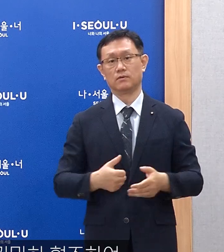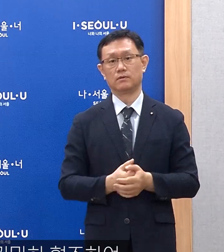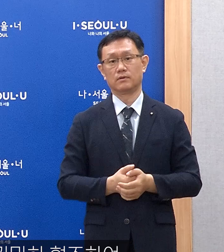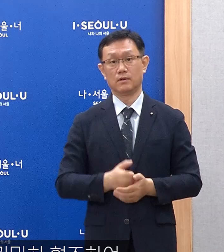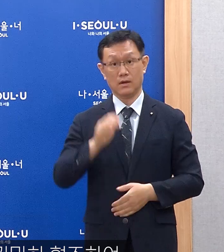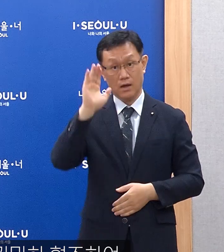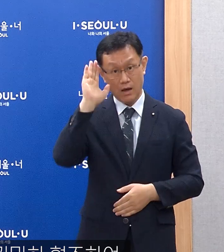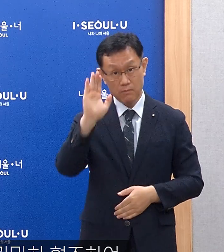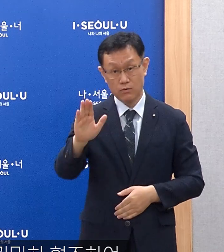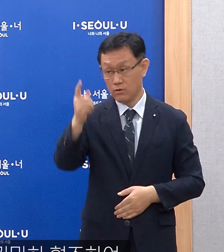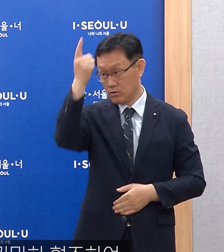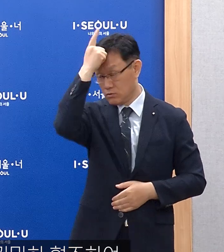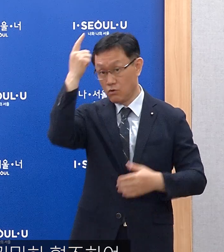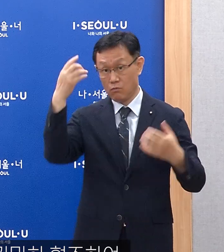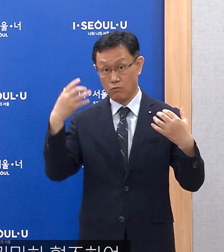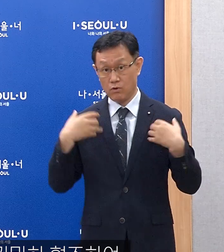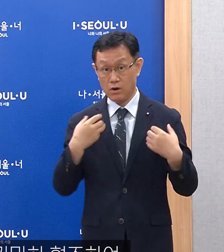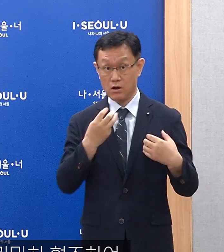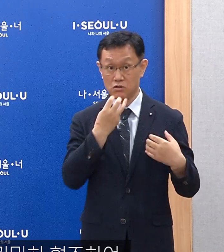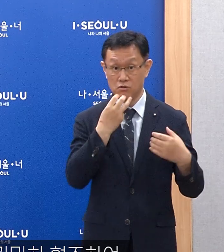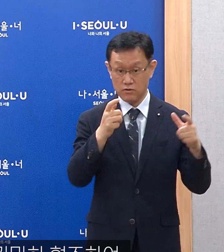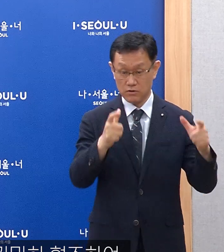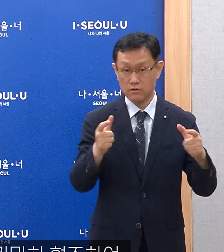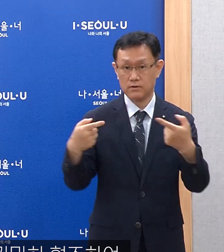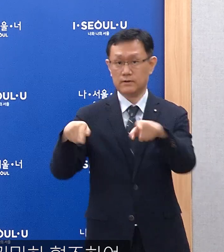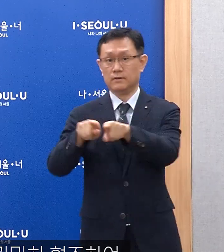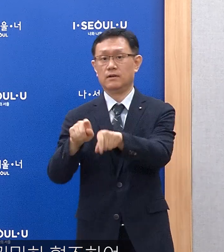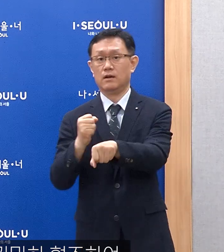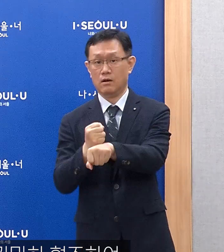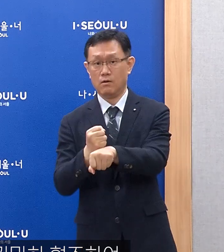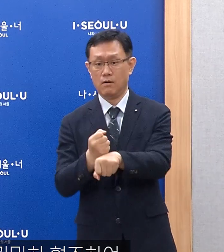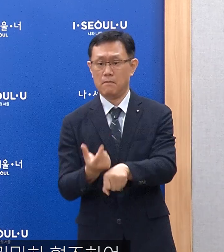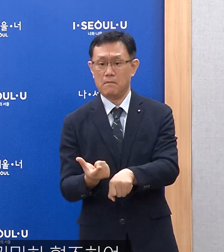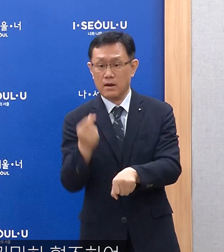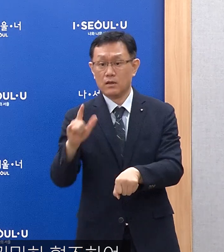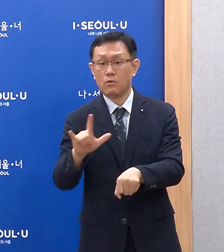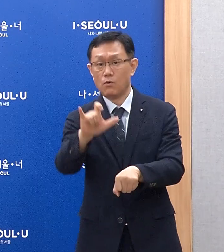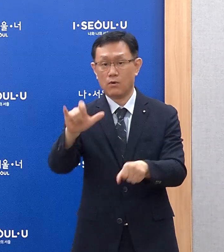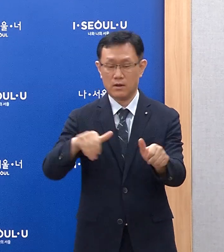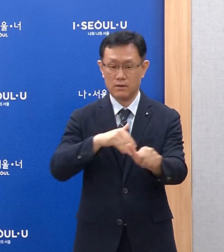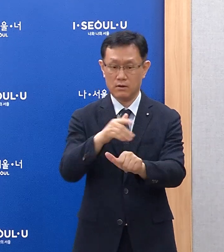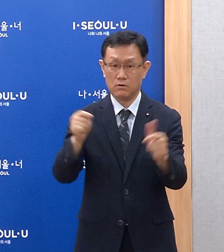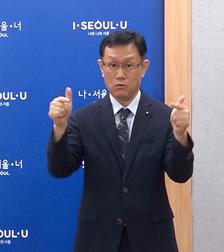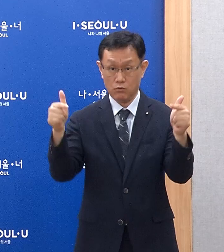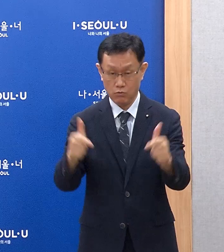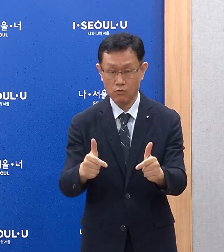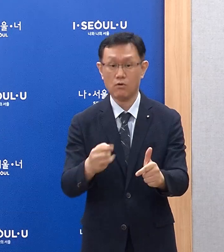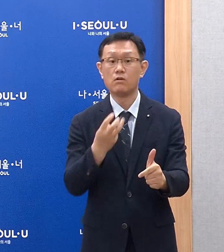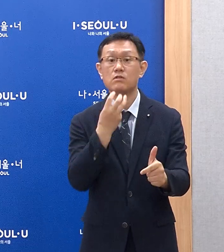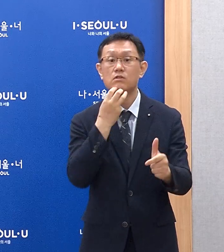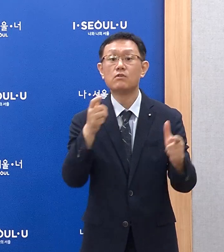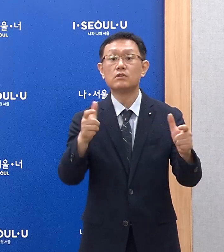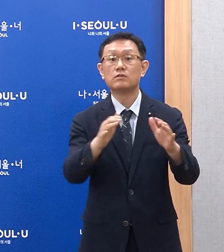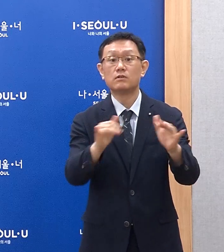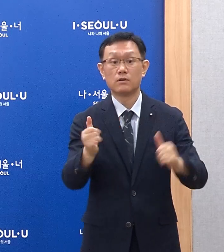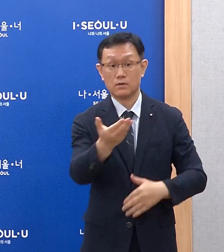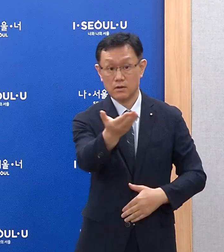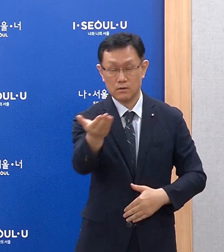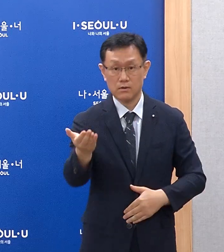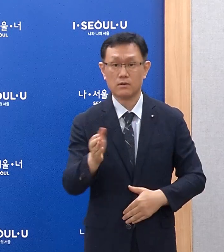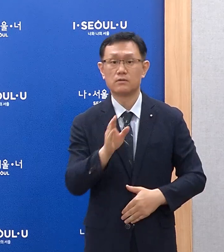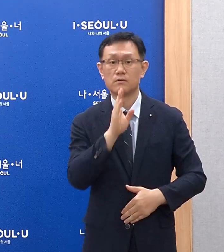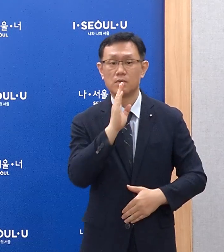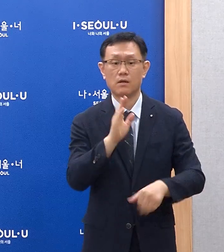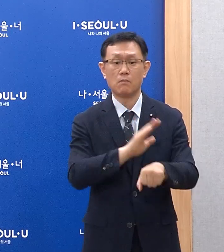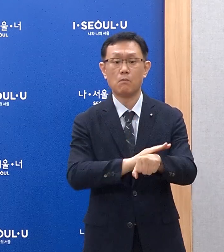정부와 긴밀히 협조하여 4차 대유행을 하루라도 빨리 진정시키고 서울시민의 일상 회복을 위해서